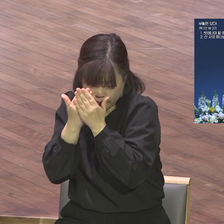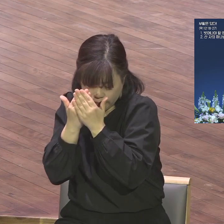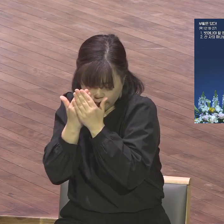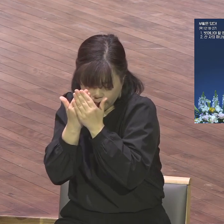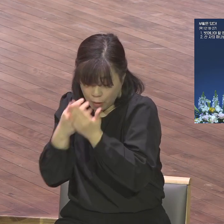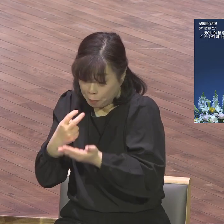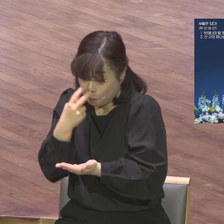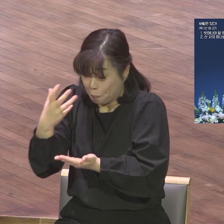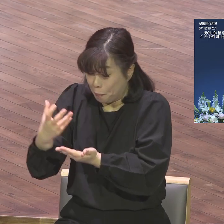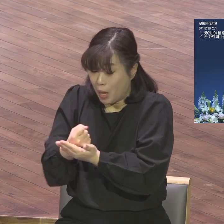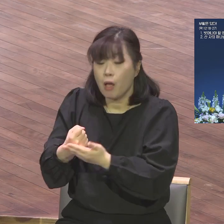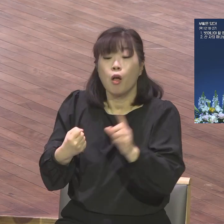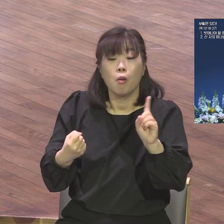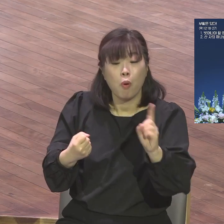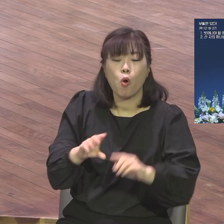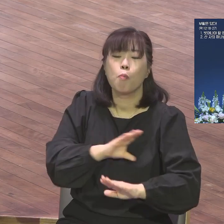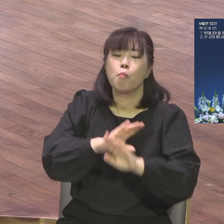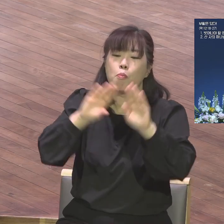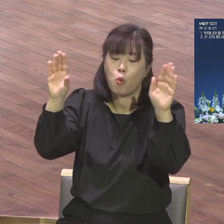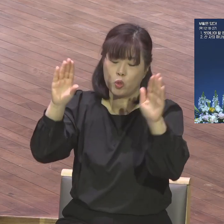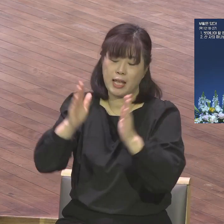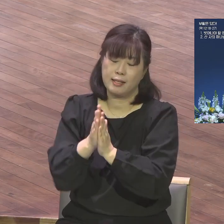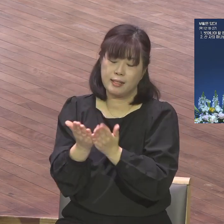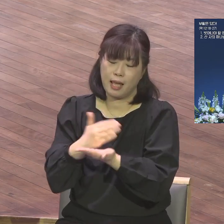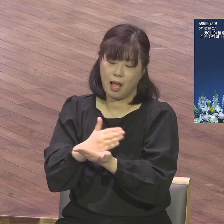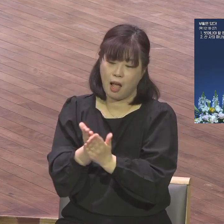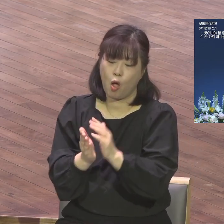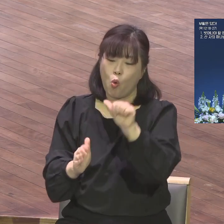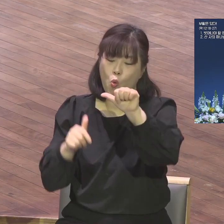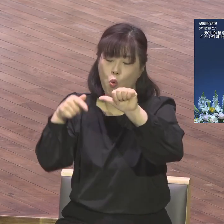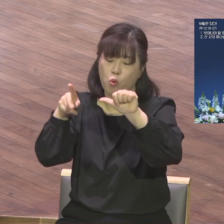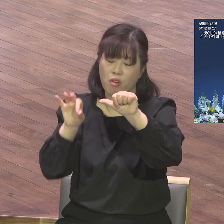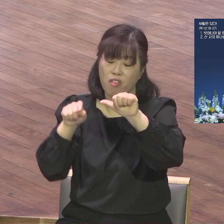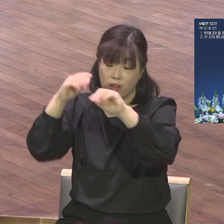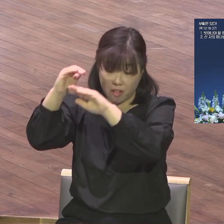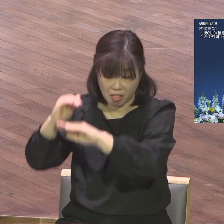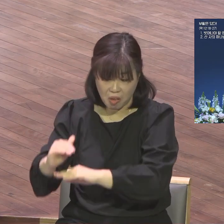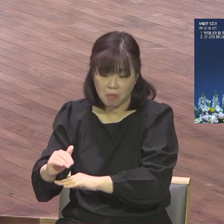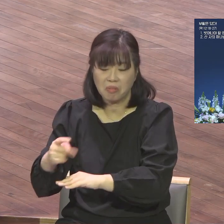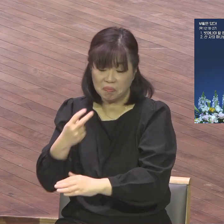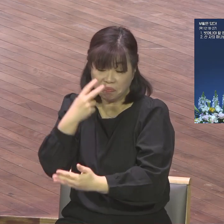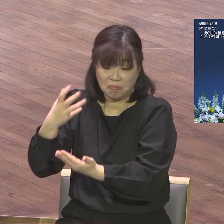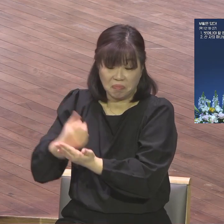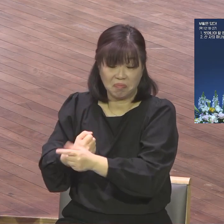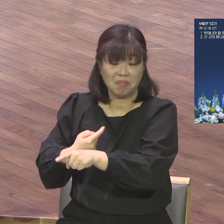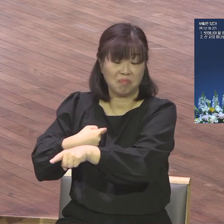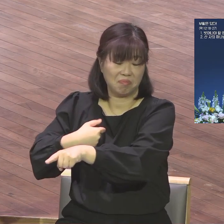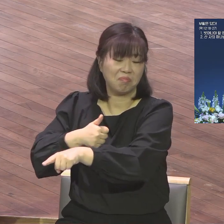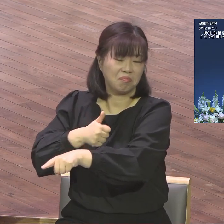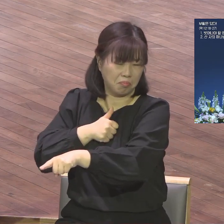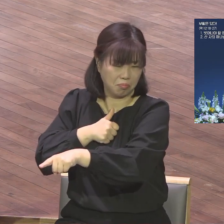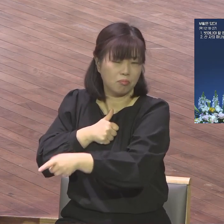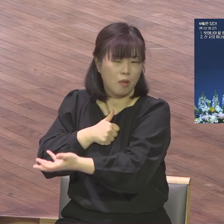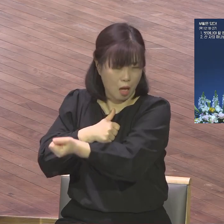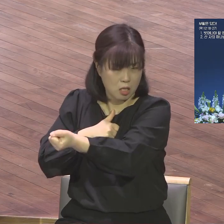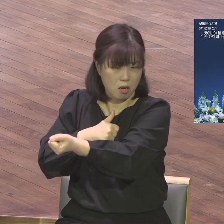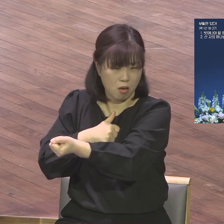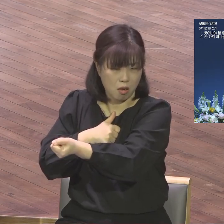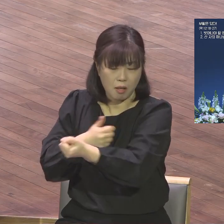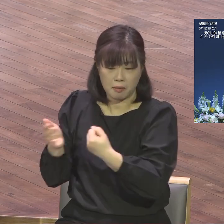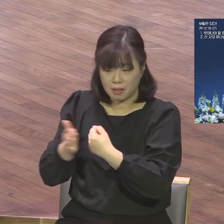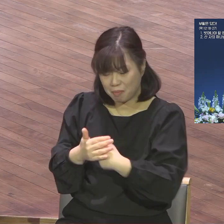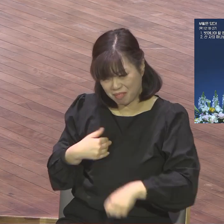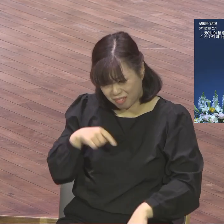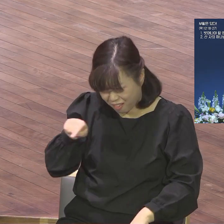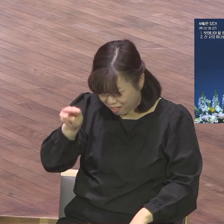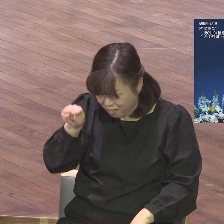부분을 인용해서 이들에게 성경에 대해서 얼마나 무지한가를 말씀하고 있습니다. 사두개인들이 부활을